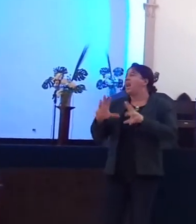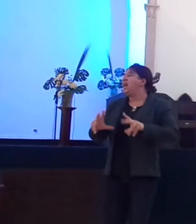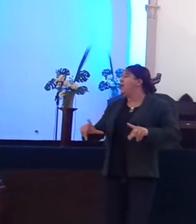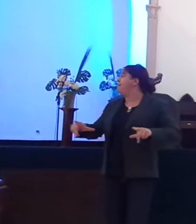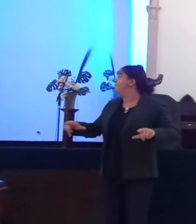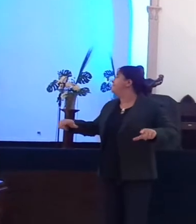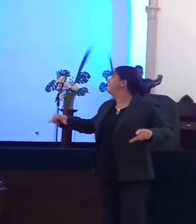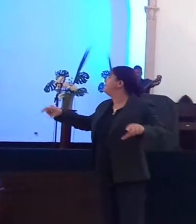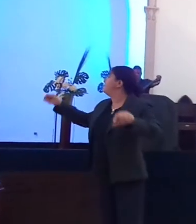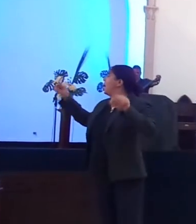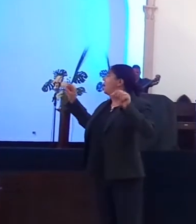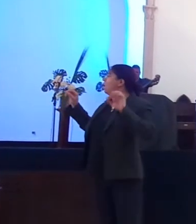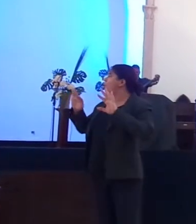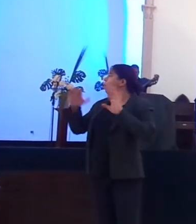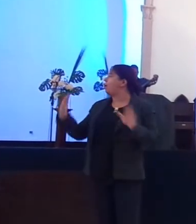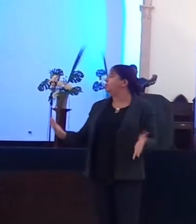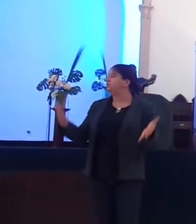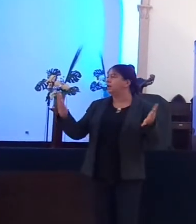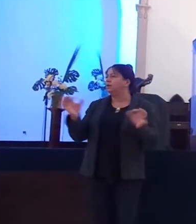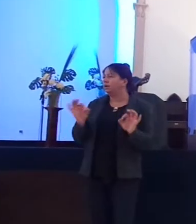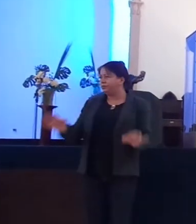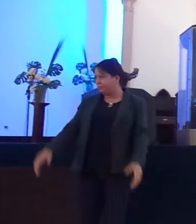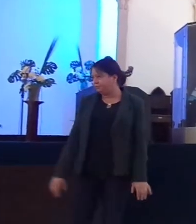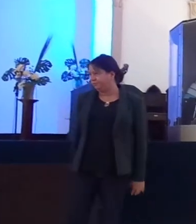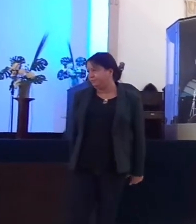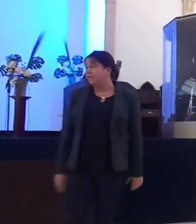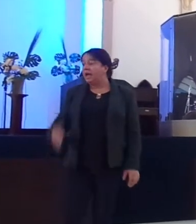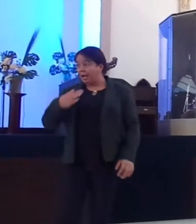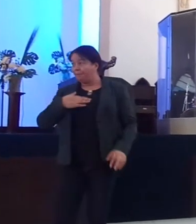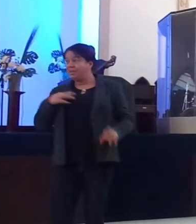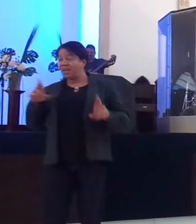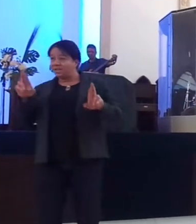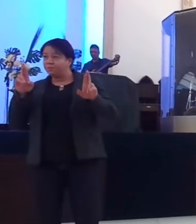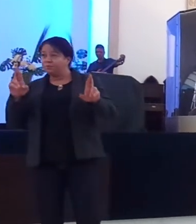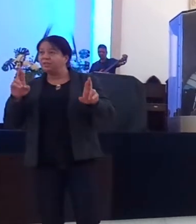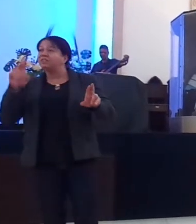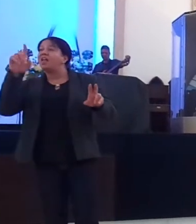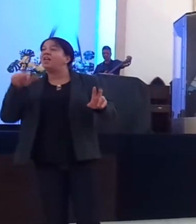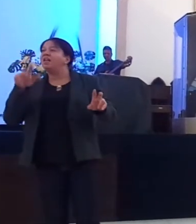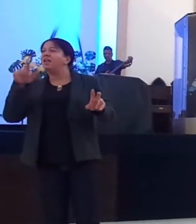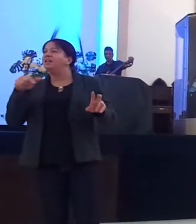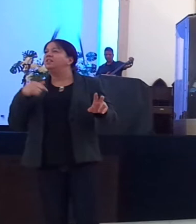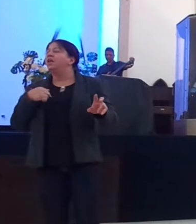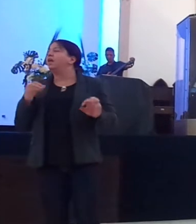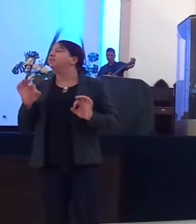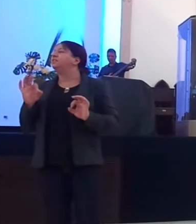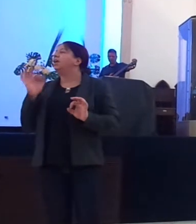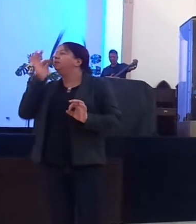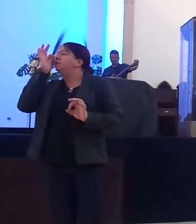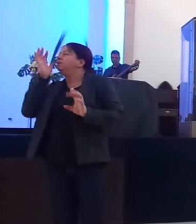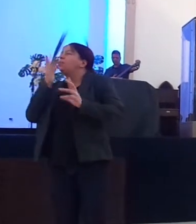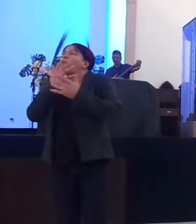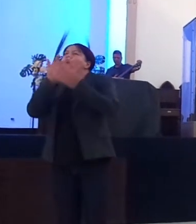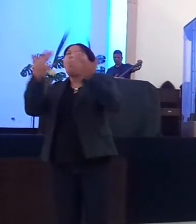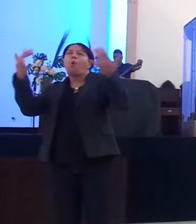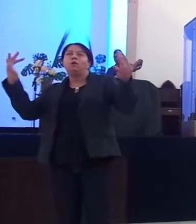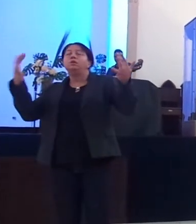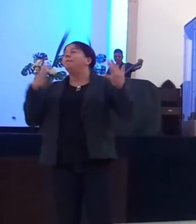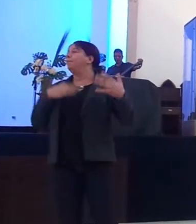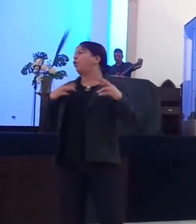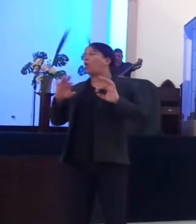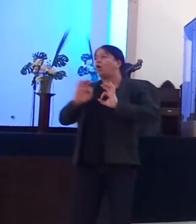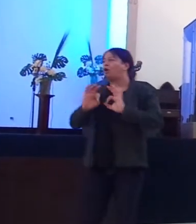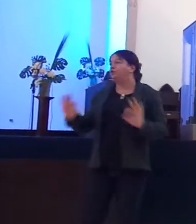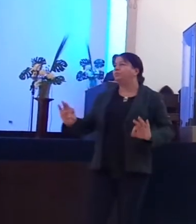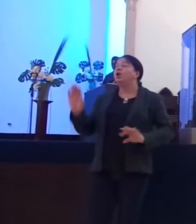limpar o altar. Ótimo. A minha responsabilidade é decoração. Ótimo. A minha responsabilidade